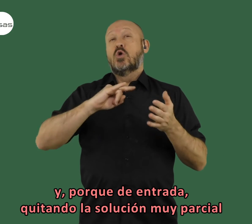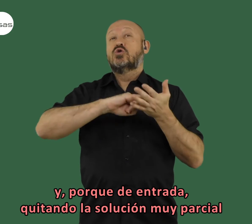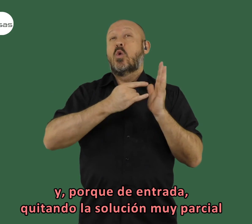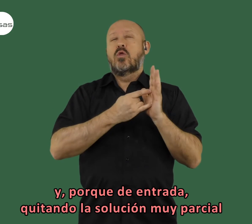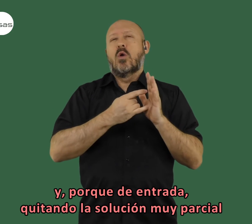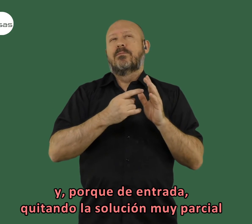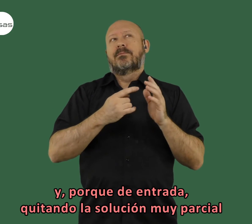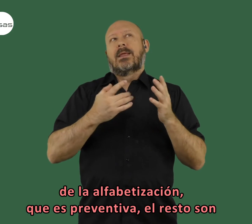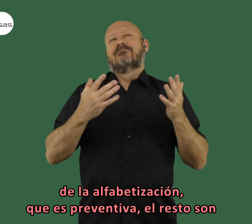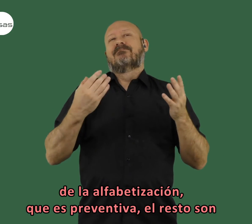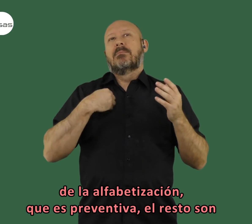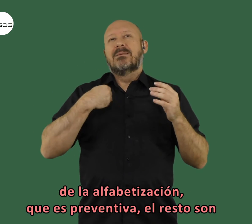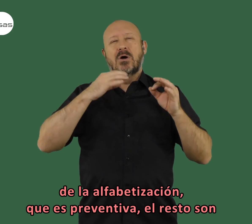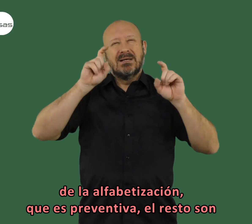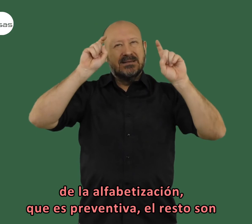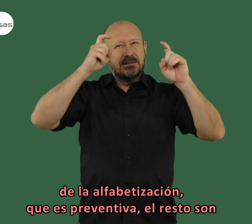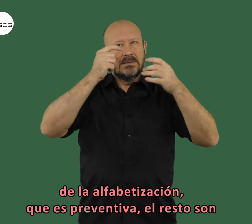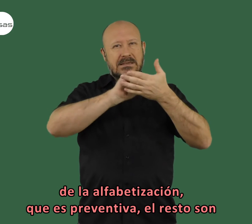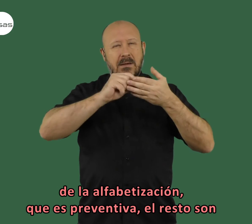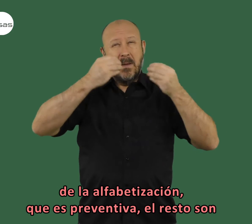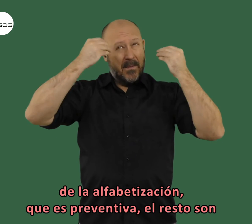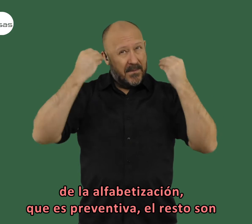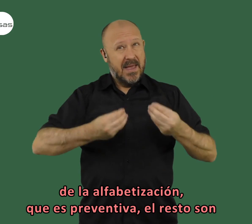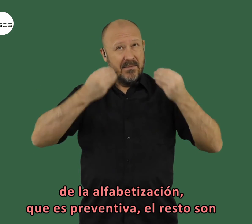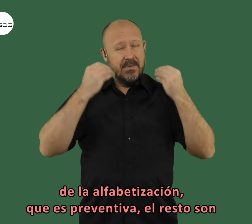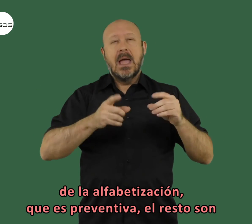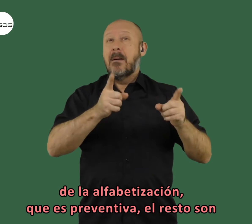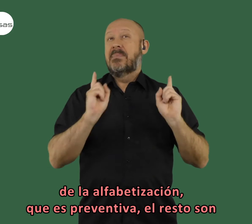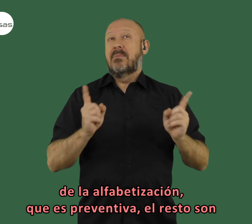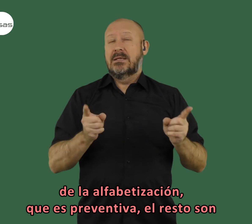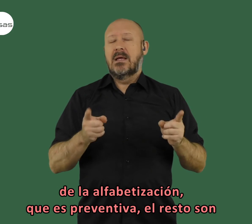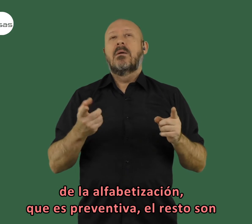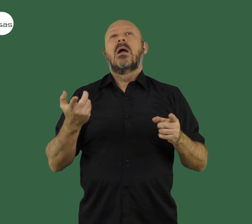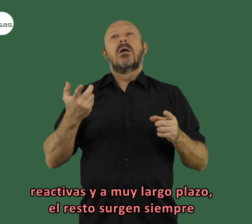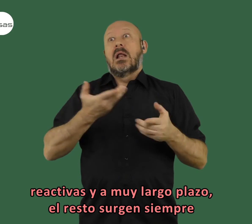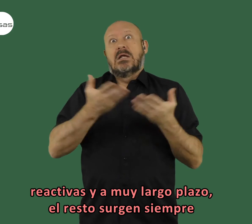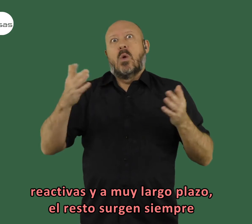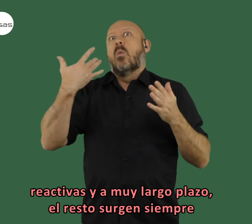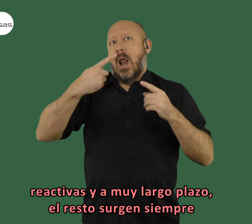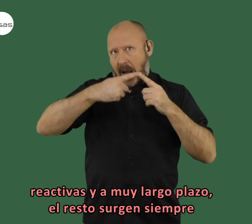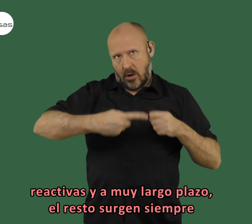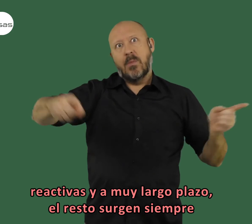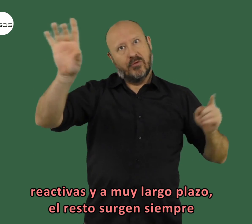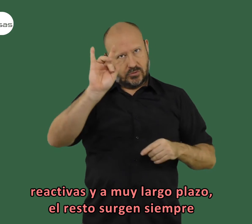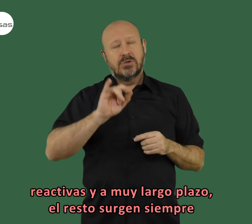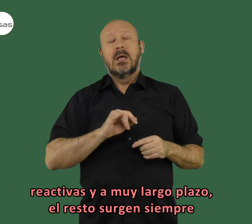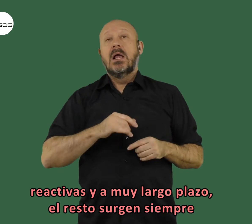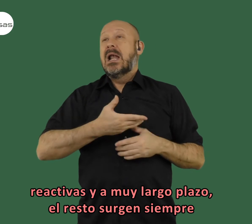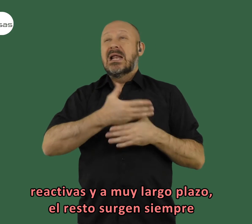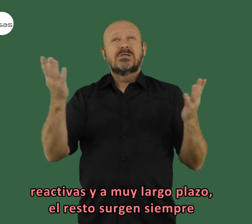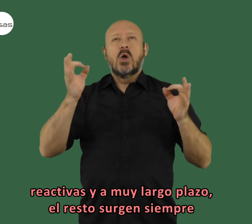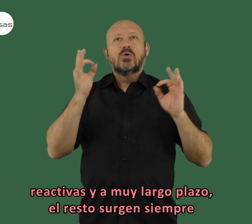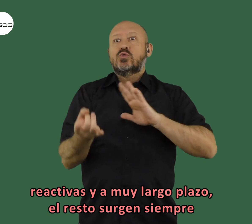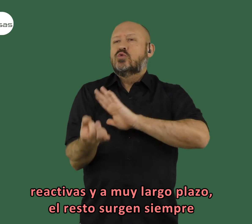solución muy parcial de la alfabetización, que es preventiva, el resto son reactivas todas, y a muy largo plazo, el resto son